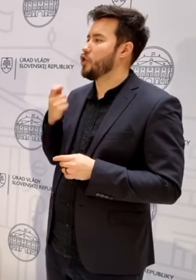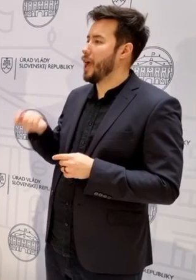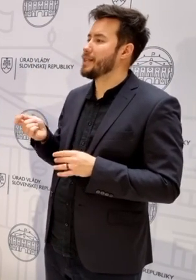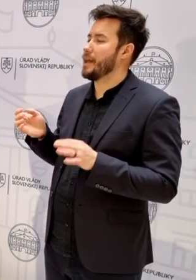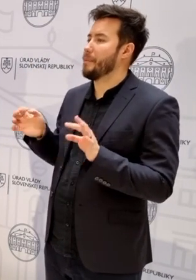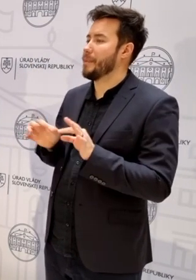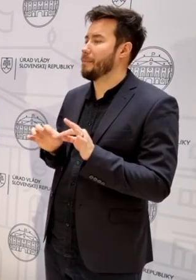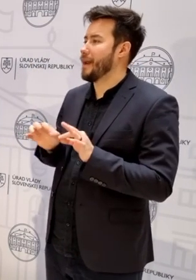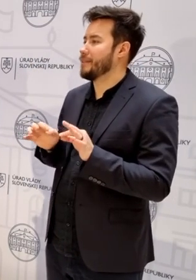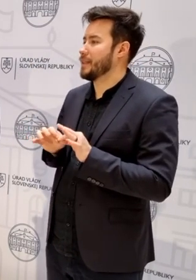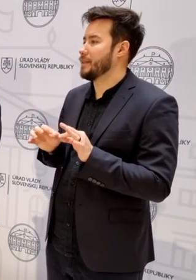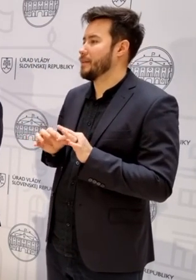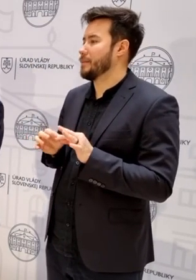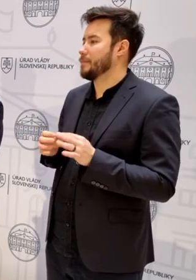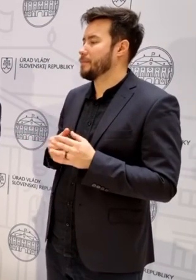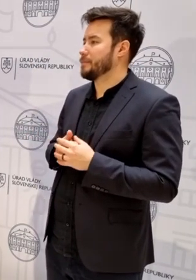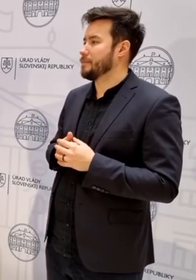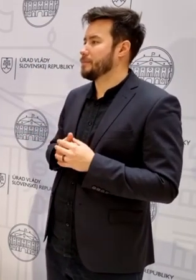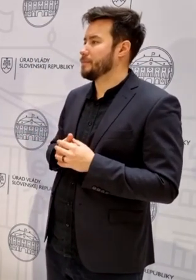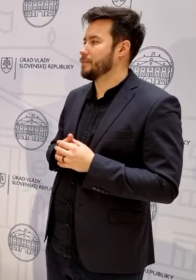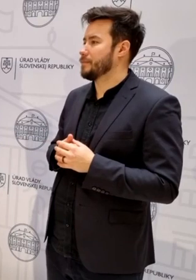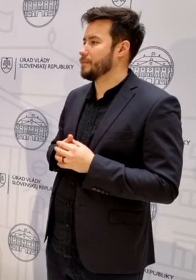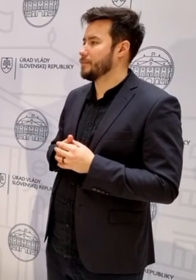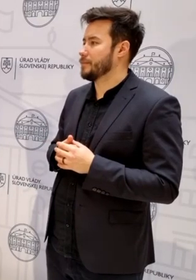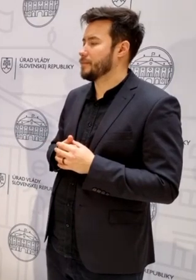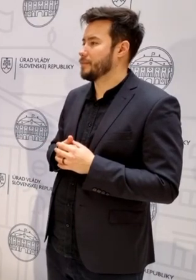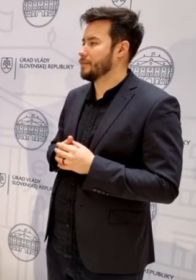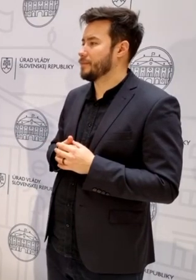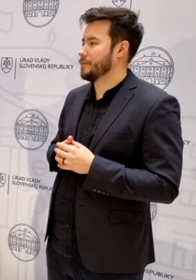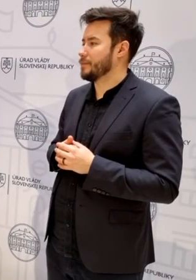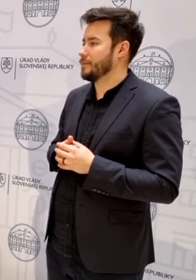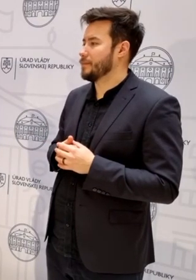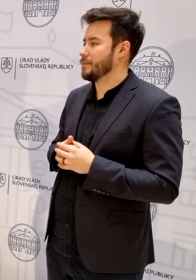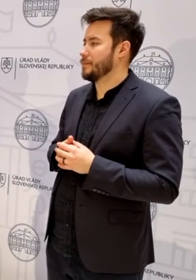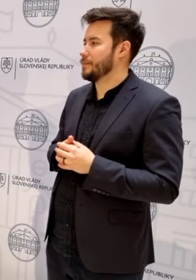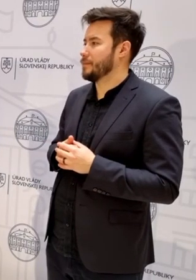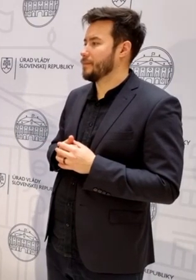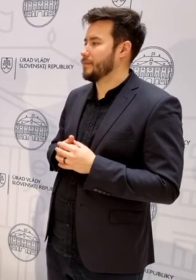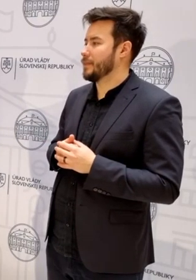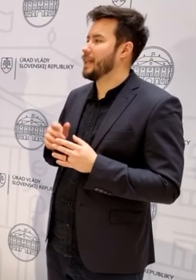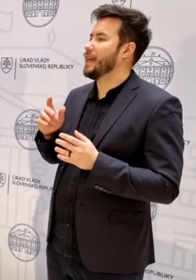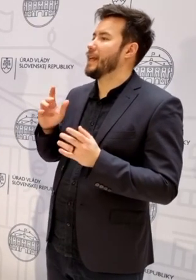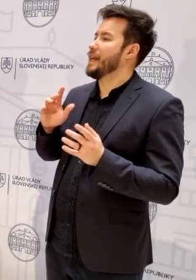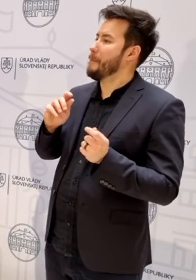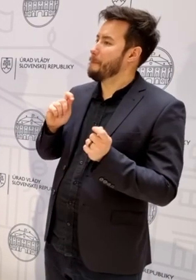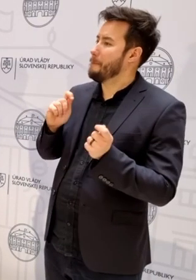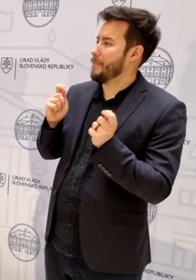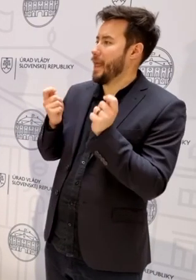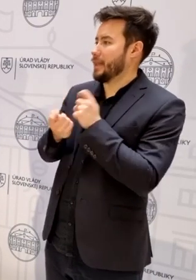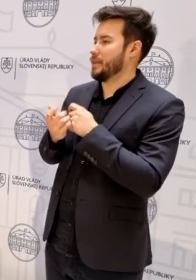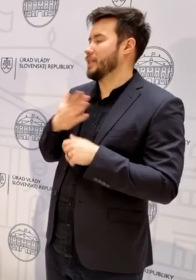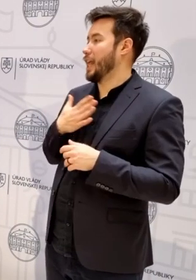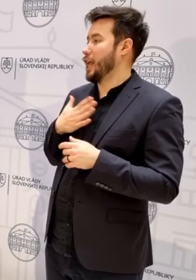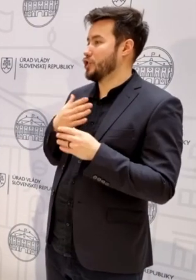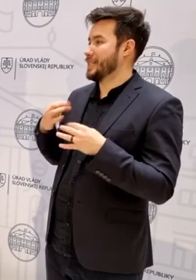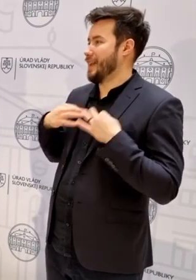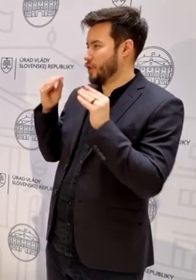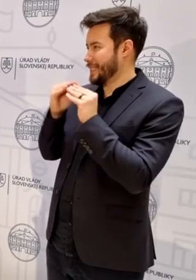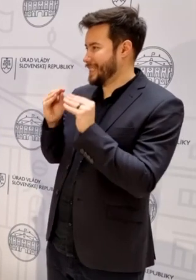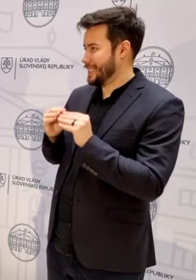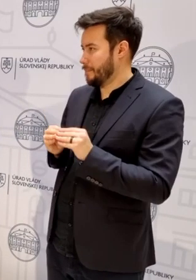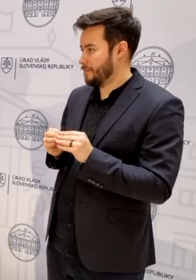model, teda, ktorý začne nejakú transformáciu nášho zdravotníckeho systému. Bavíme